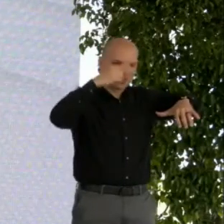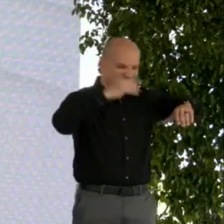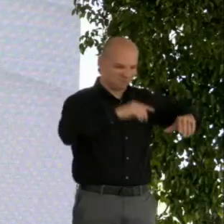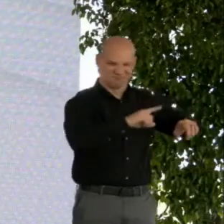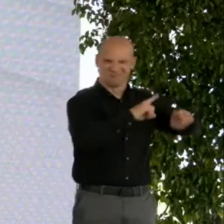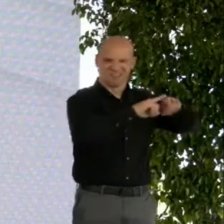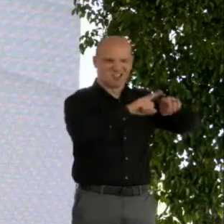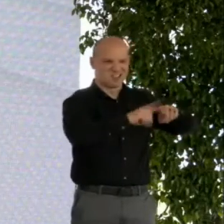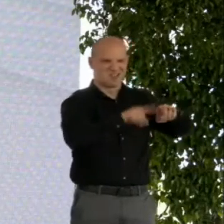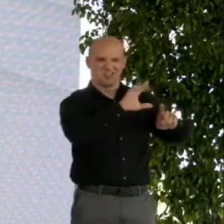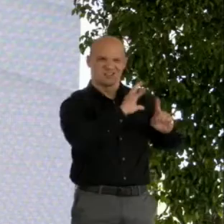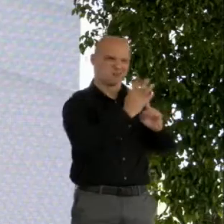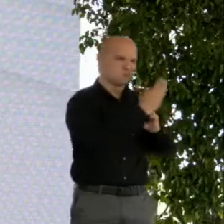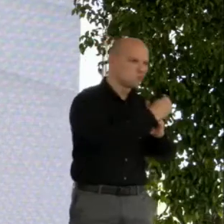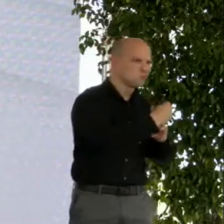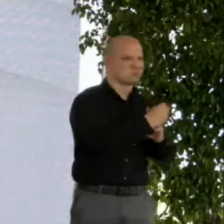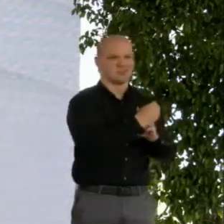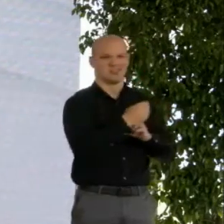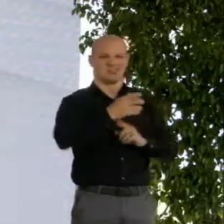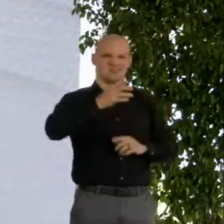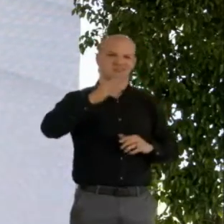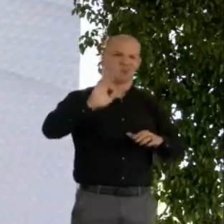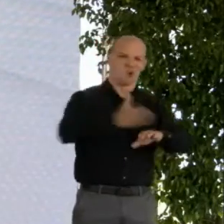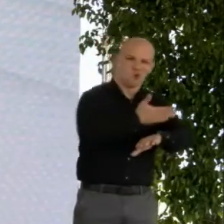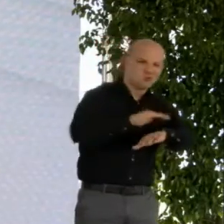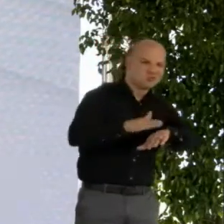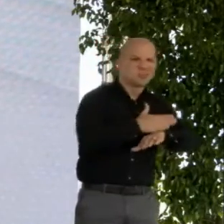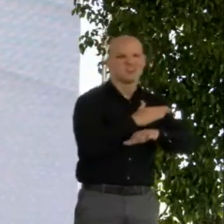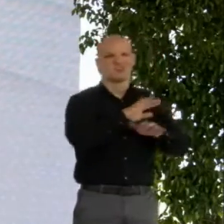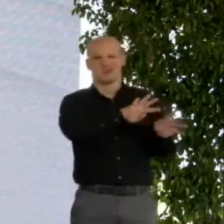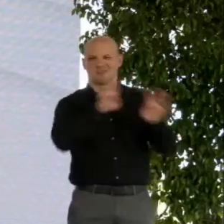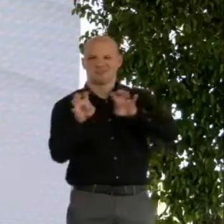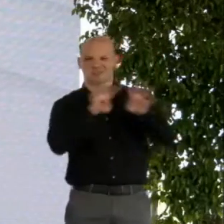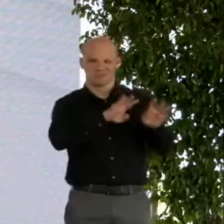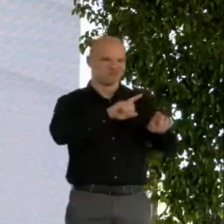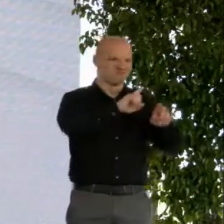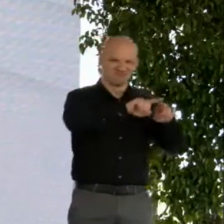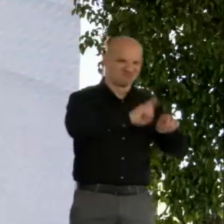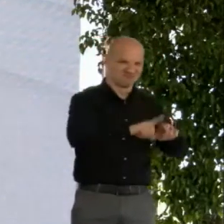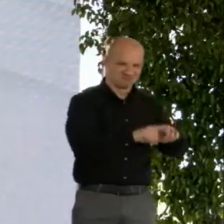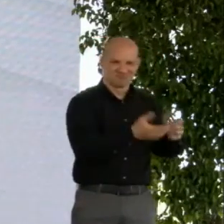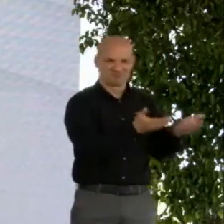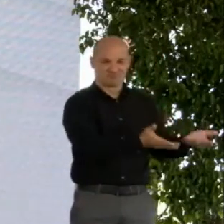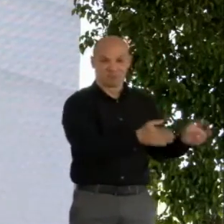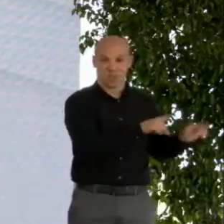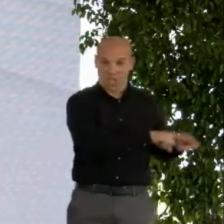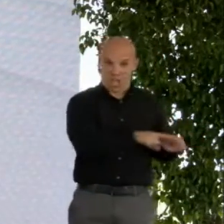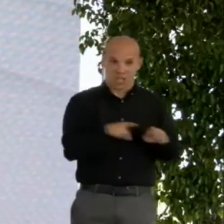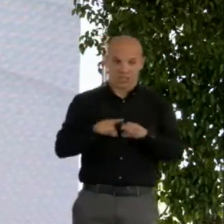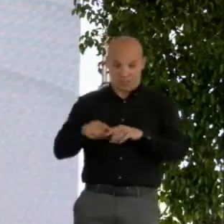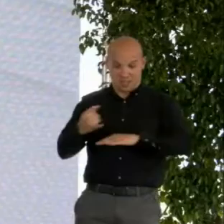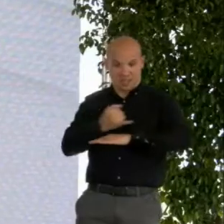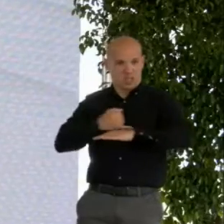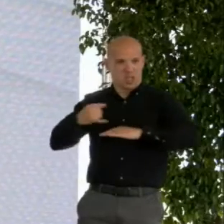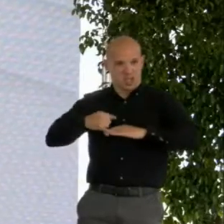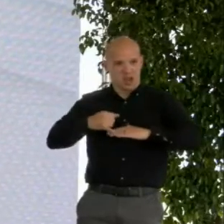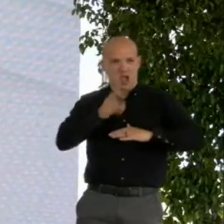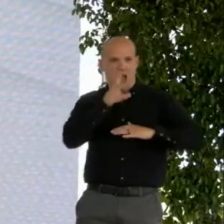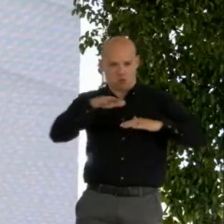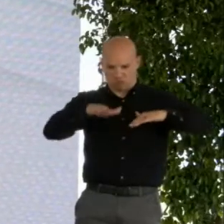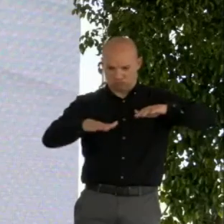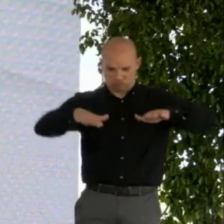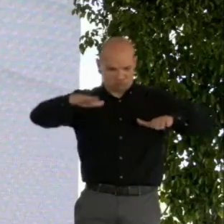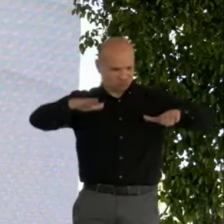culturales, festivales y conciertos. Además, habrá un conjunto de islas flotantes ubicadas en la zona